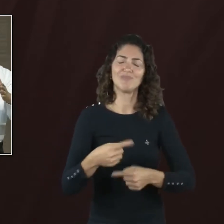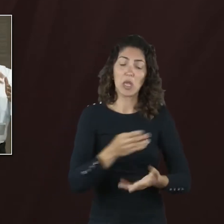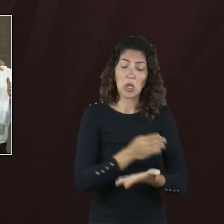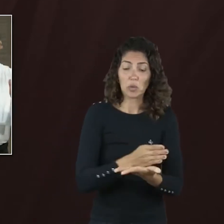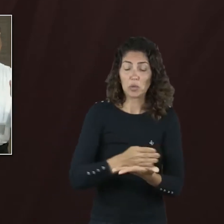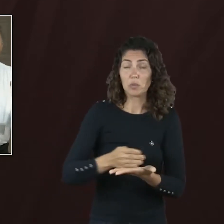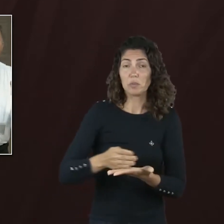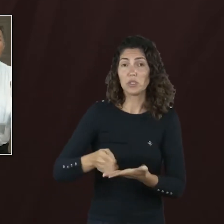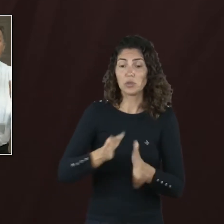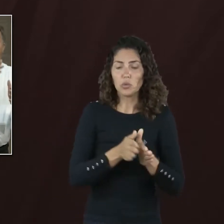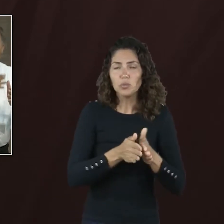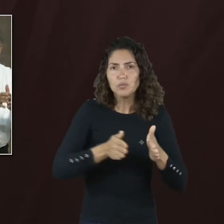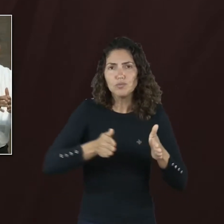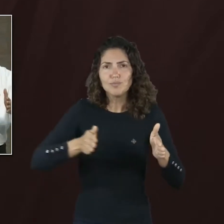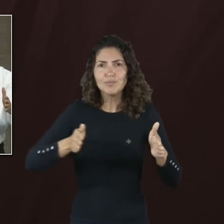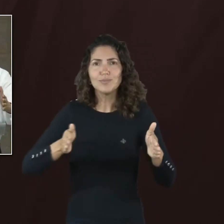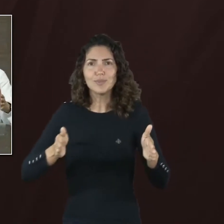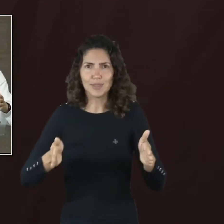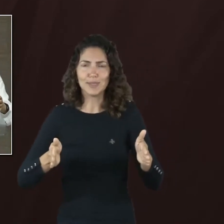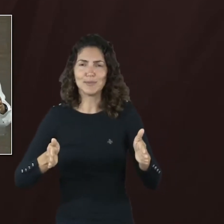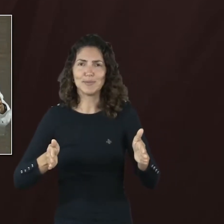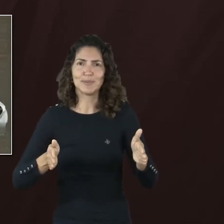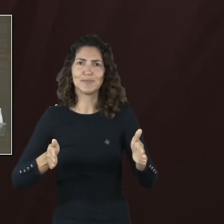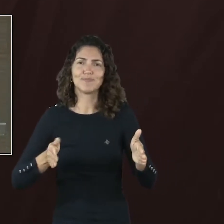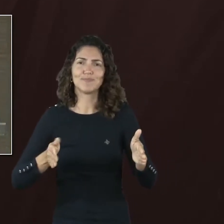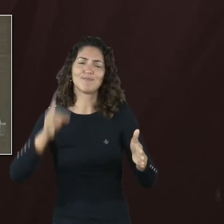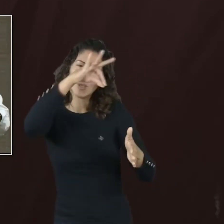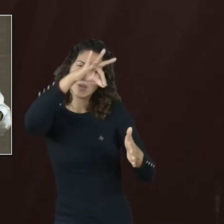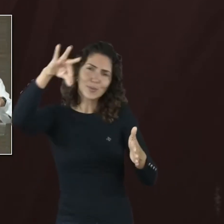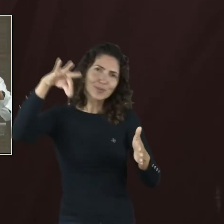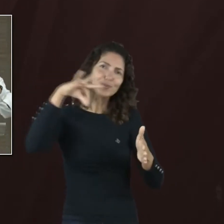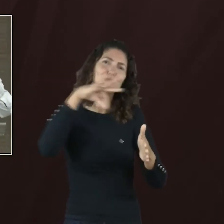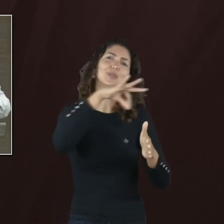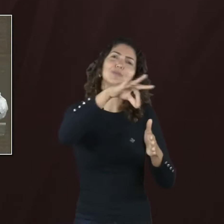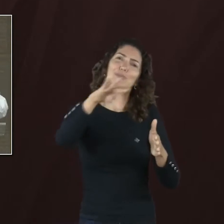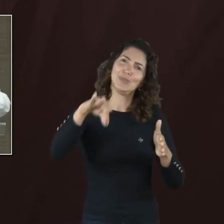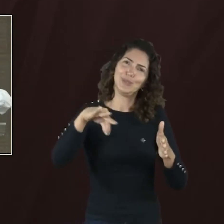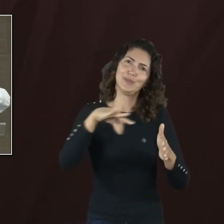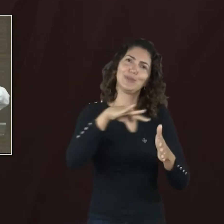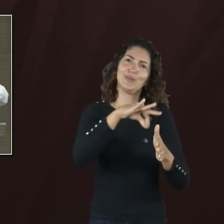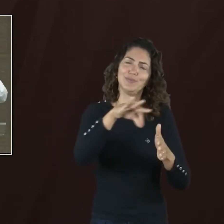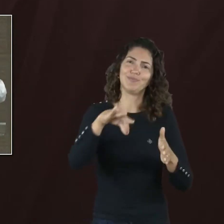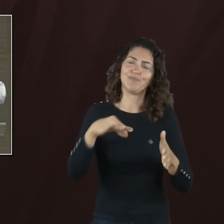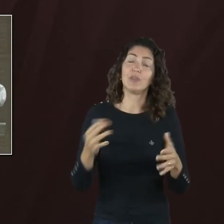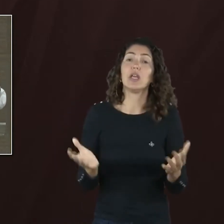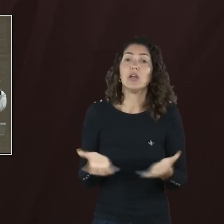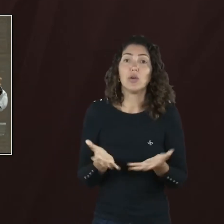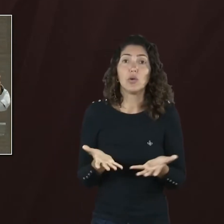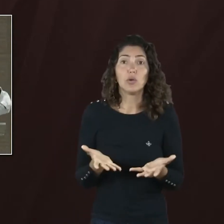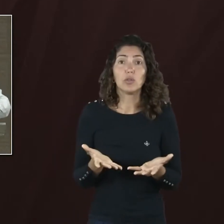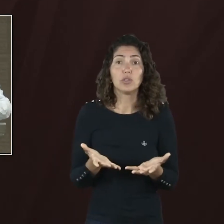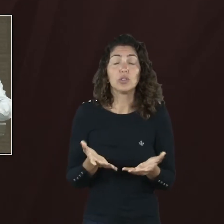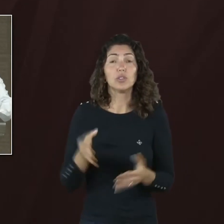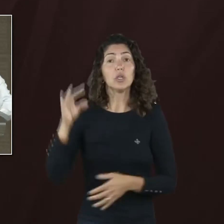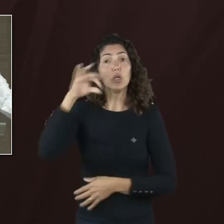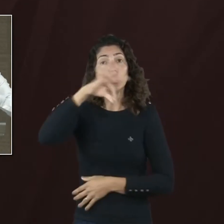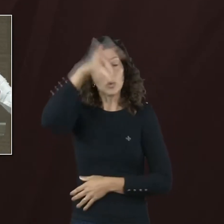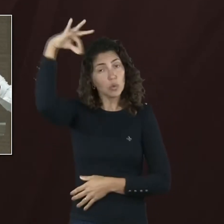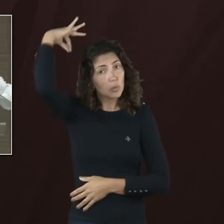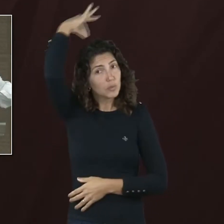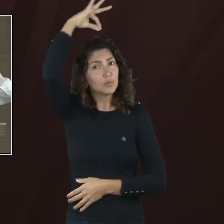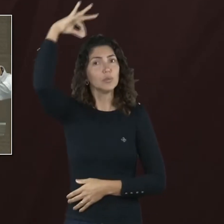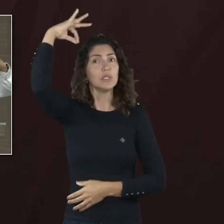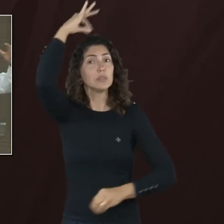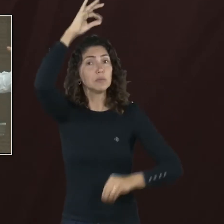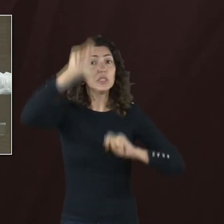começa também a era do Espírito. Hoje, irmãos, é o Espírito que administra tudo, é o Espírito